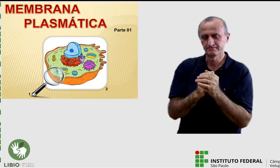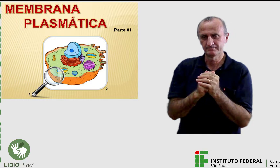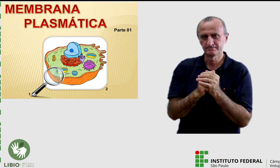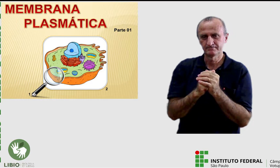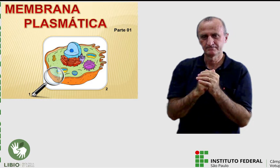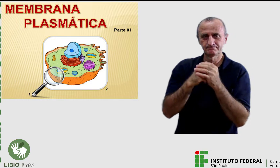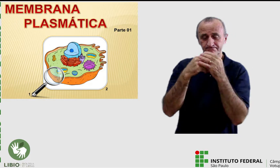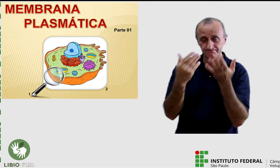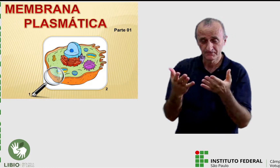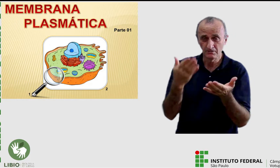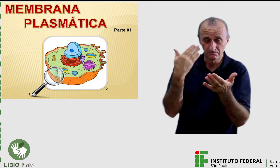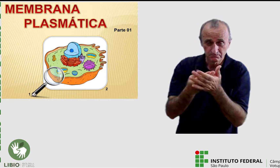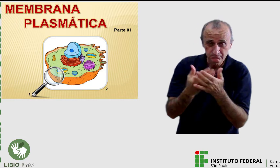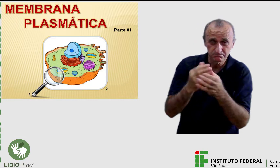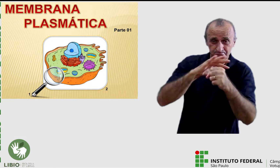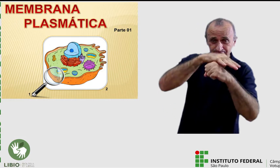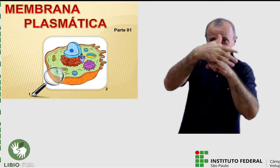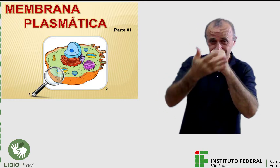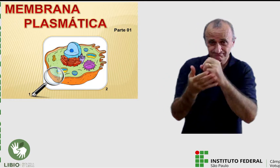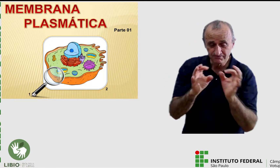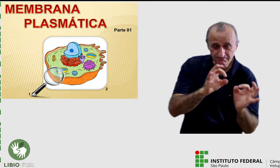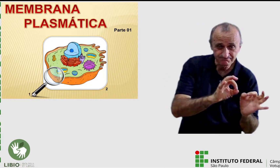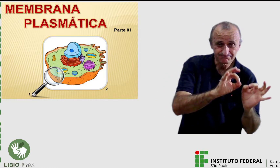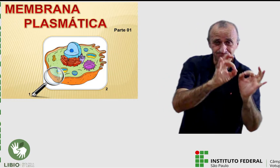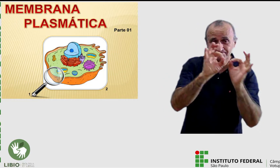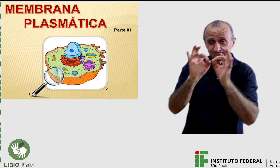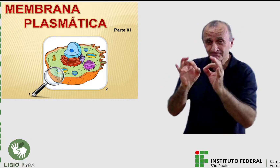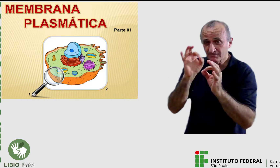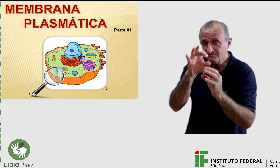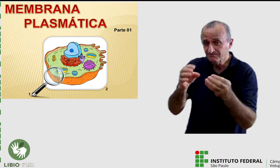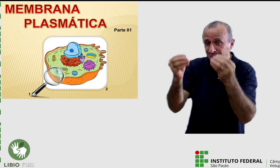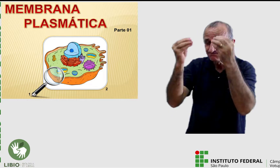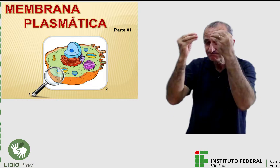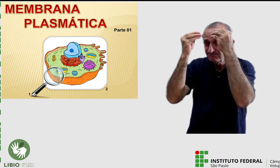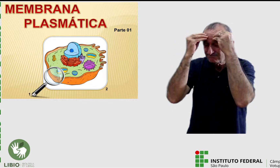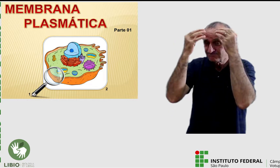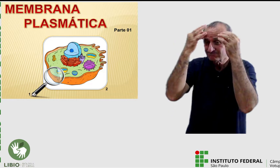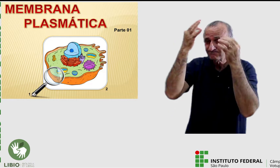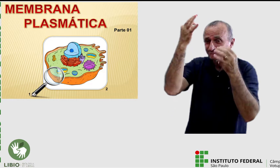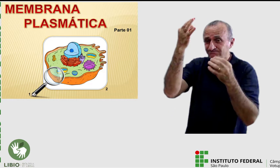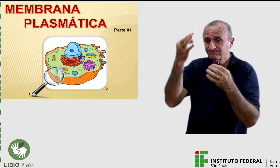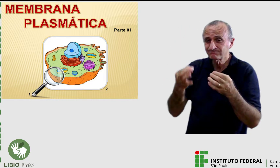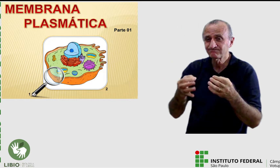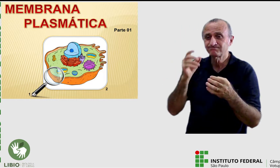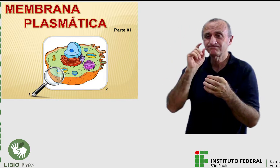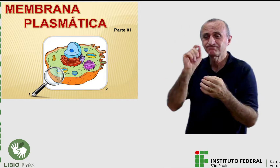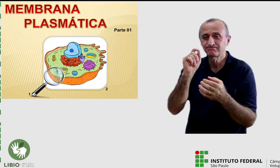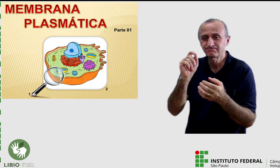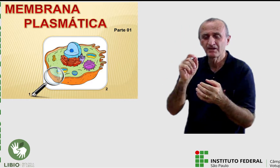Bem, então, estudo de membrana plasmática, nesse vídeo, olha, você pode vê-lo várias vezes para aprender melhor. Isso é